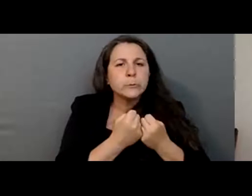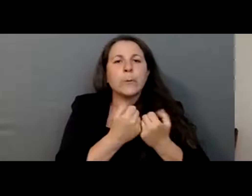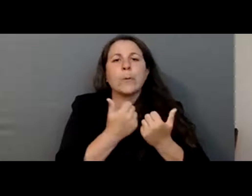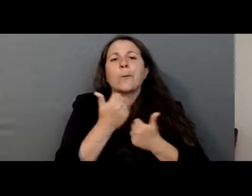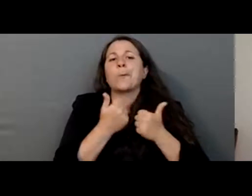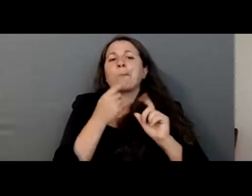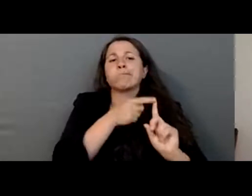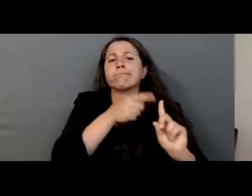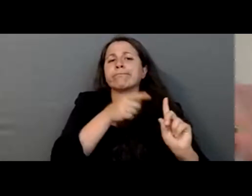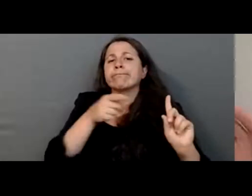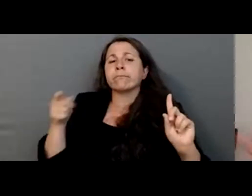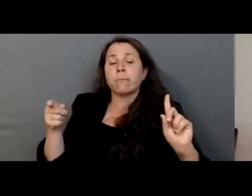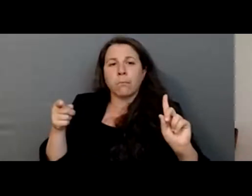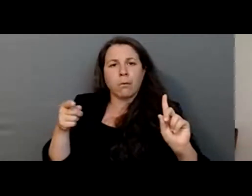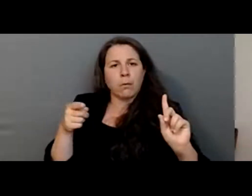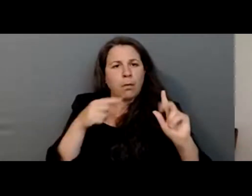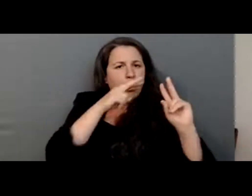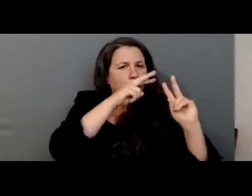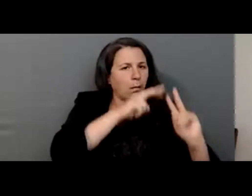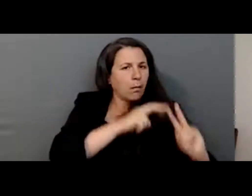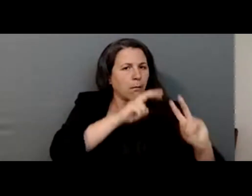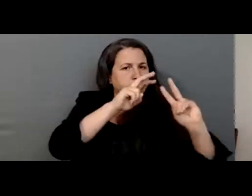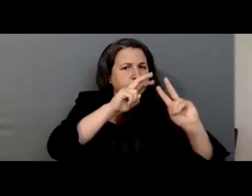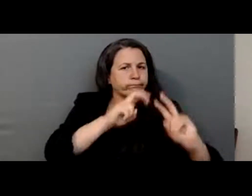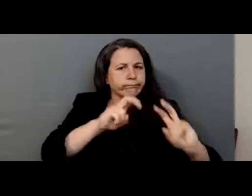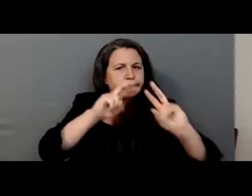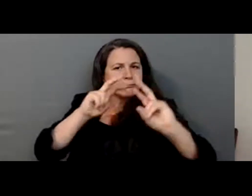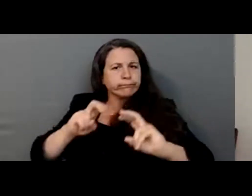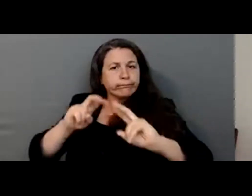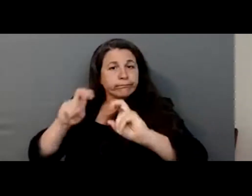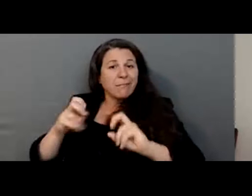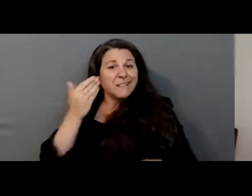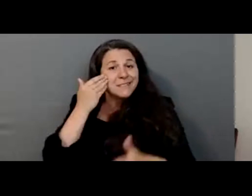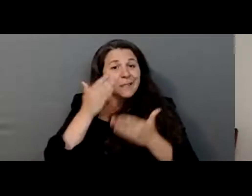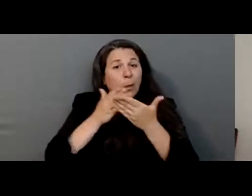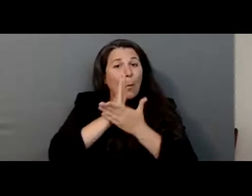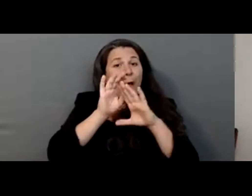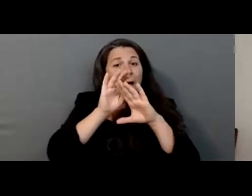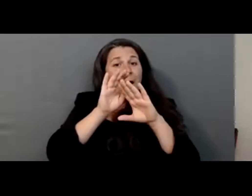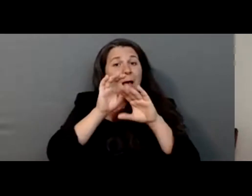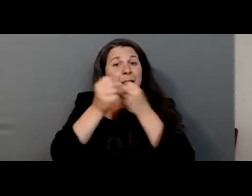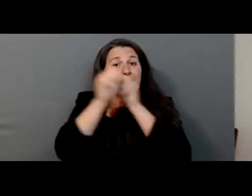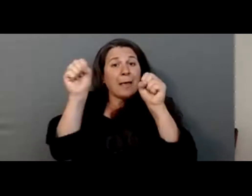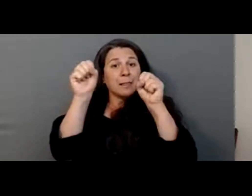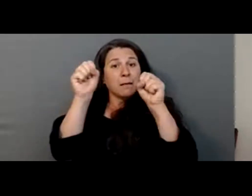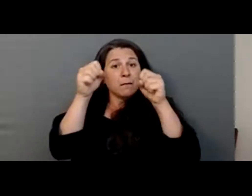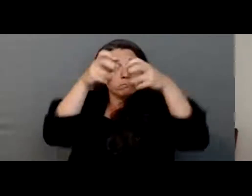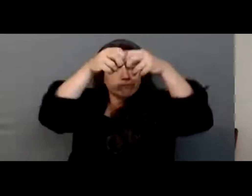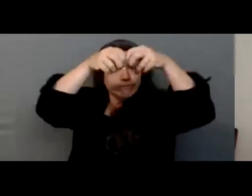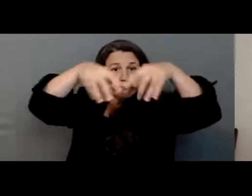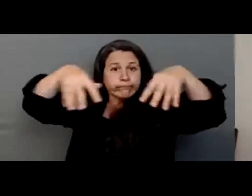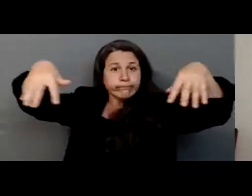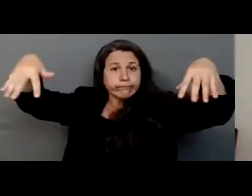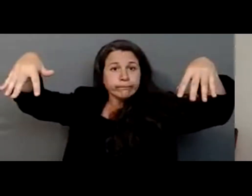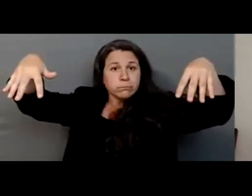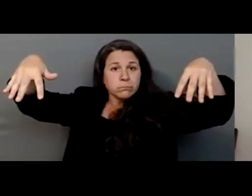en fait, que lorsqu'on explore les différents secteurs des droits et libertés, même s'ils sont tous unis par une espèce de socle